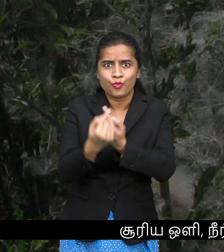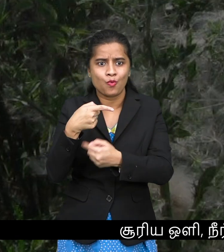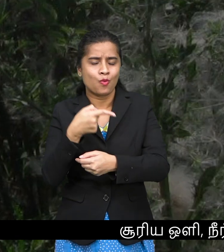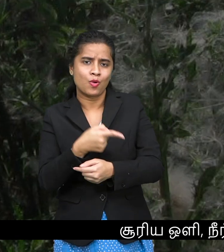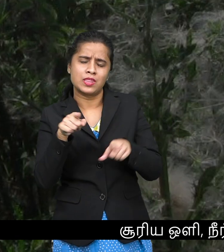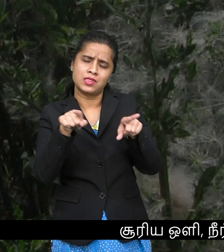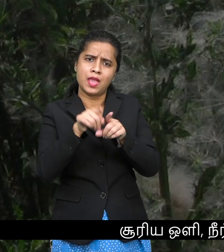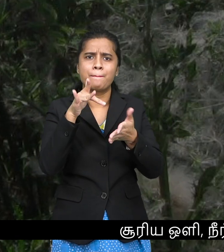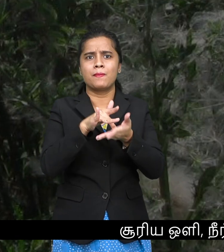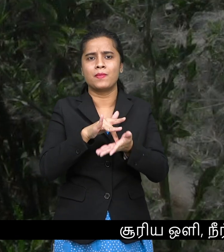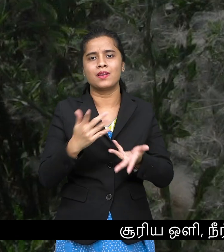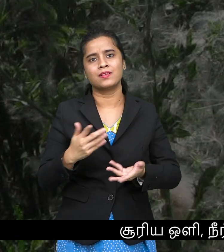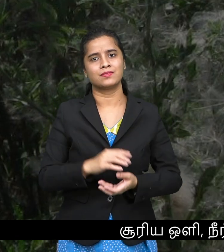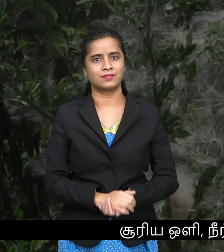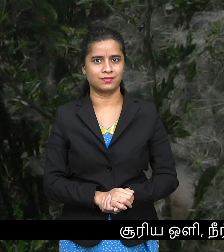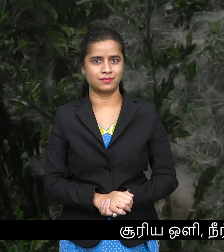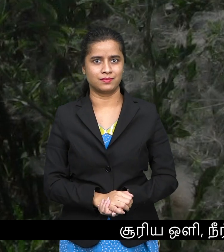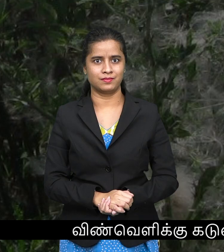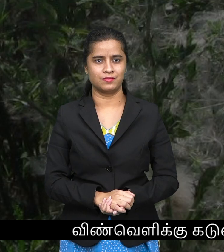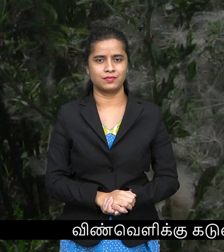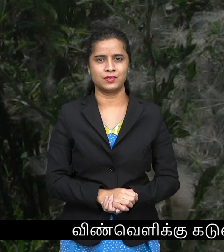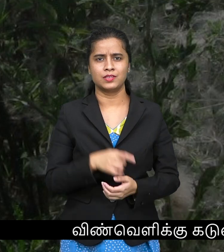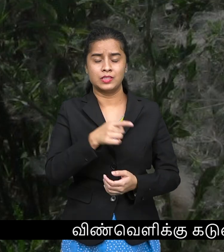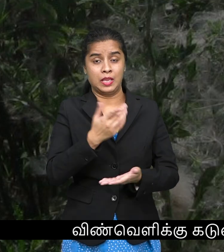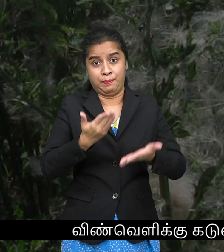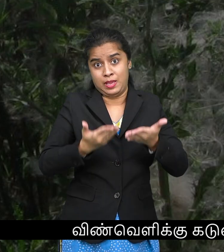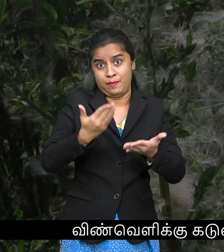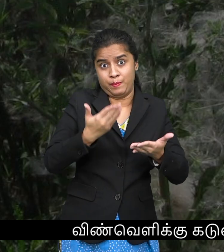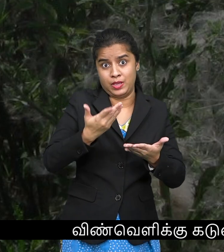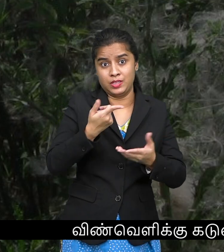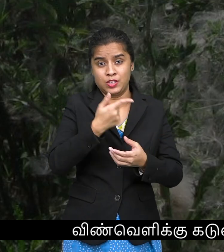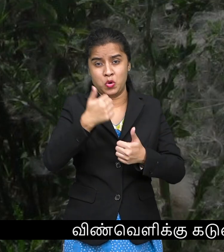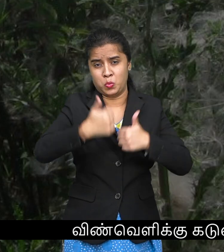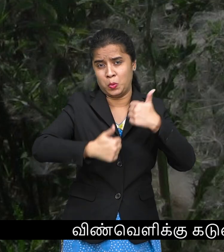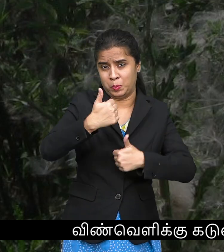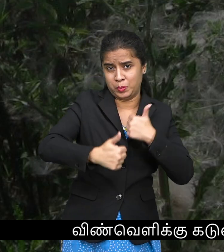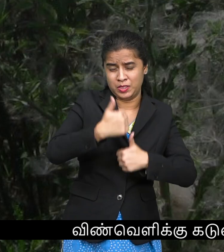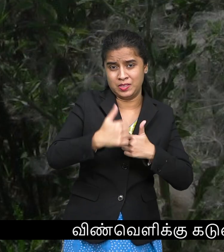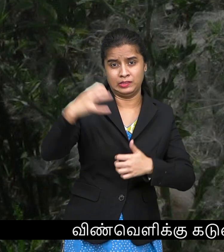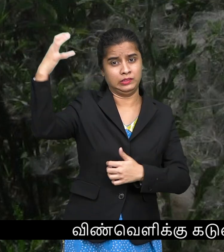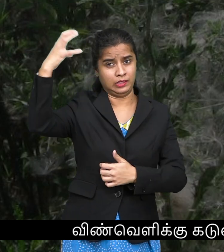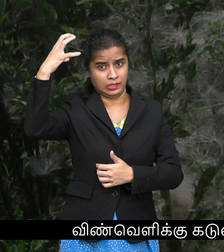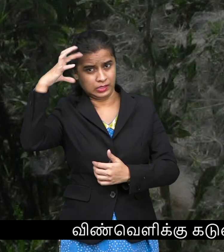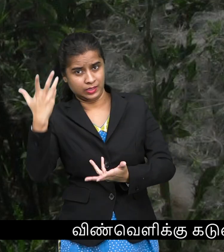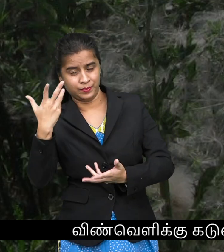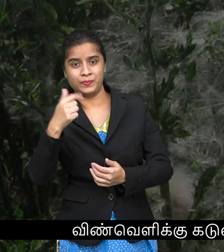சூரிய ஒளி, நீர், கனிமங்கள் மற்றும் விண்வெளிக்கு கடுமையான போட்டி இருக்கும்.